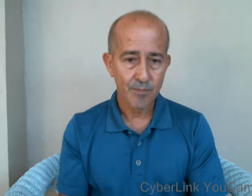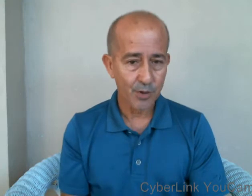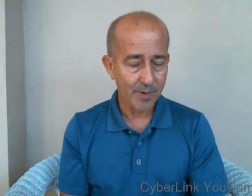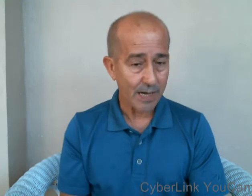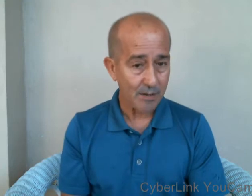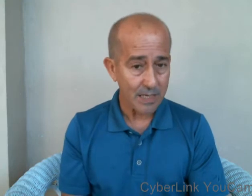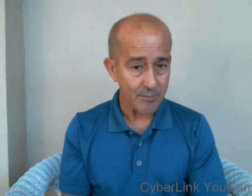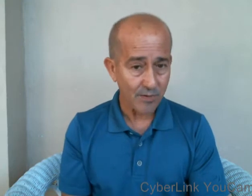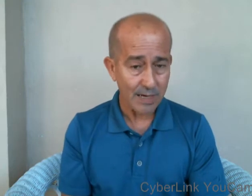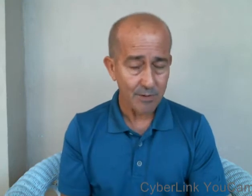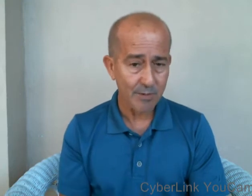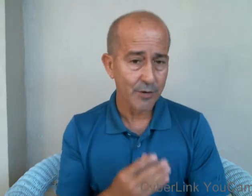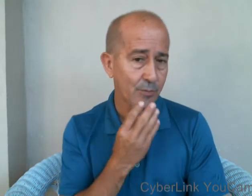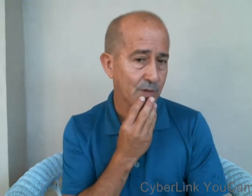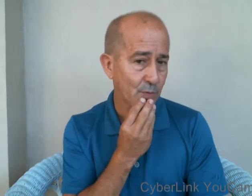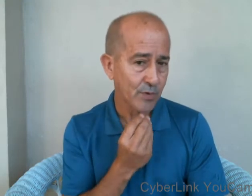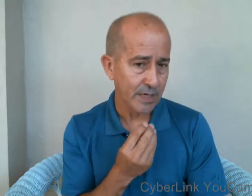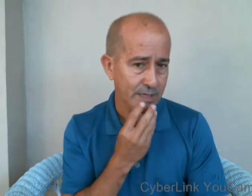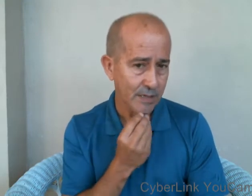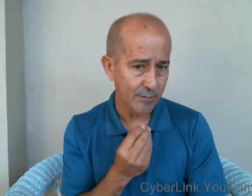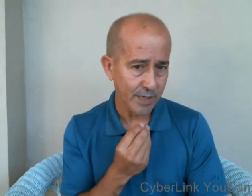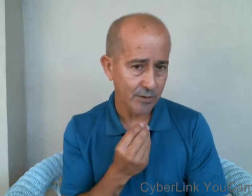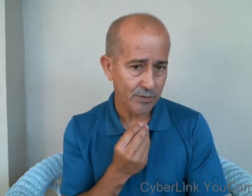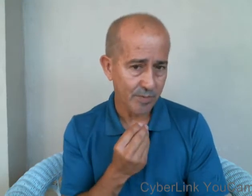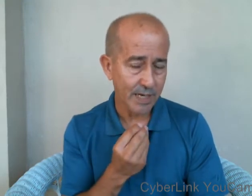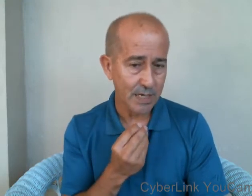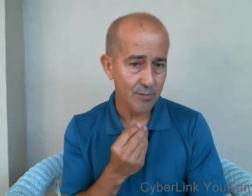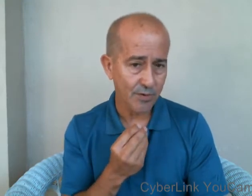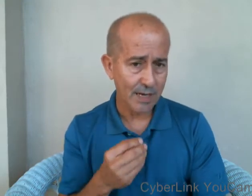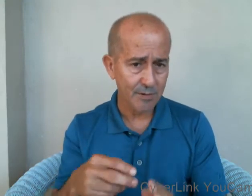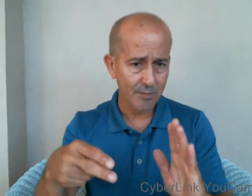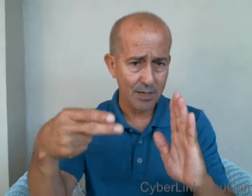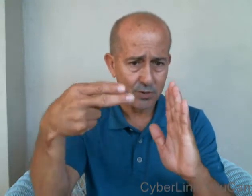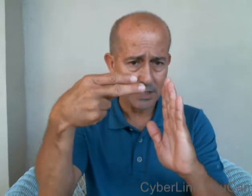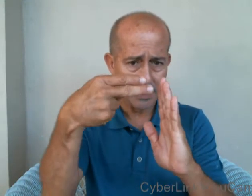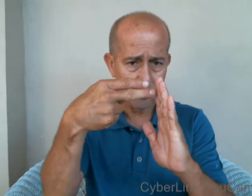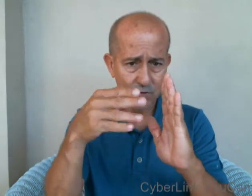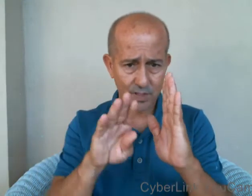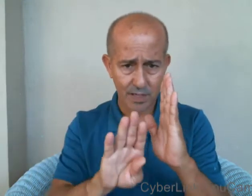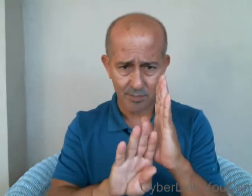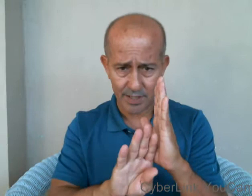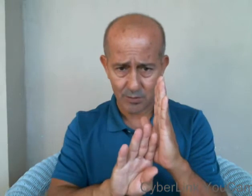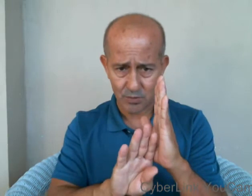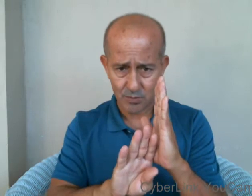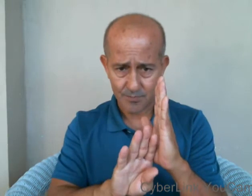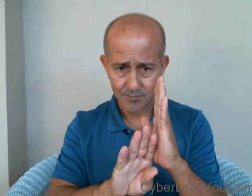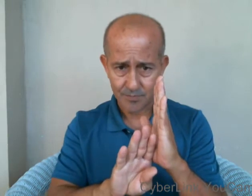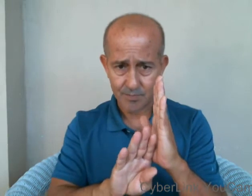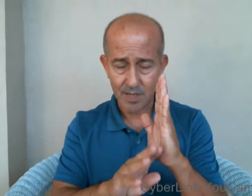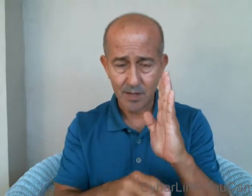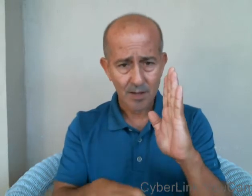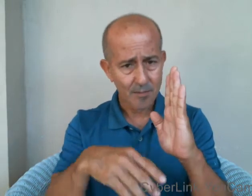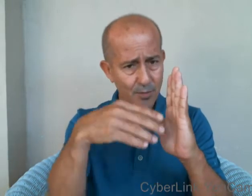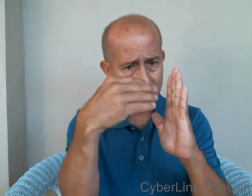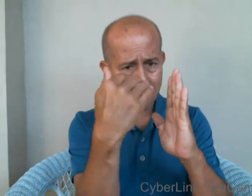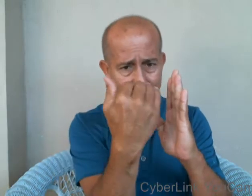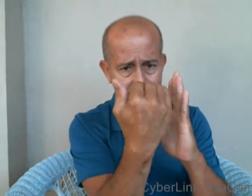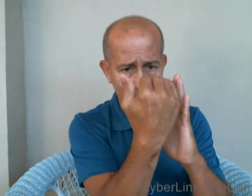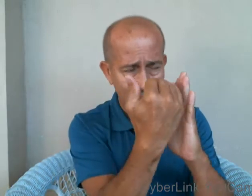pero para el libro de la Biblia no podemos utilizar hebreos. Para el libro de la Biblia utilizamos hebreos. ¿Ve? Porque es para decirle